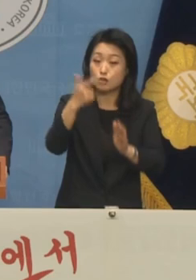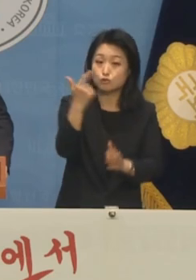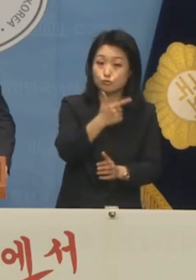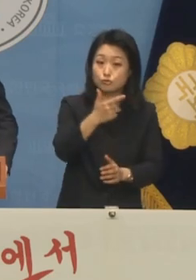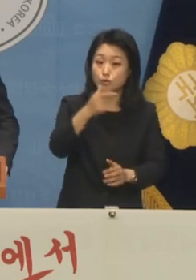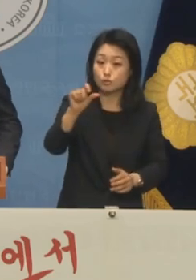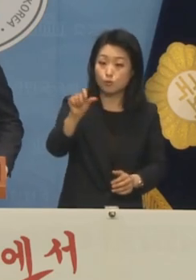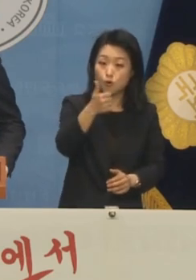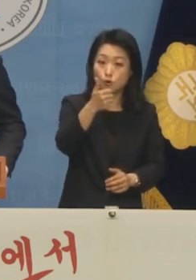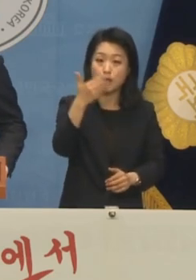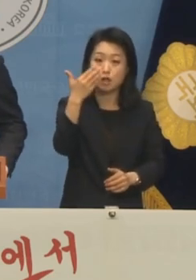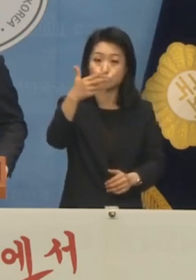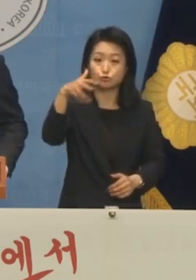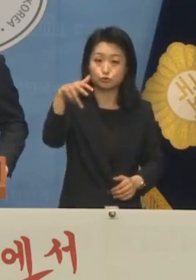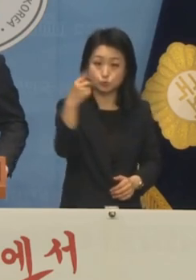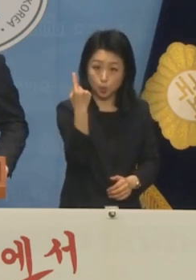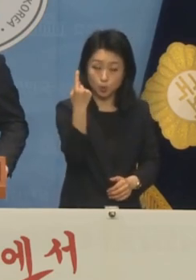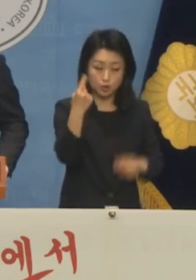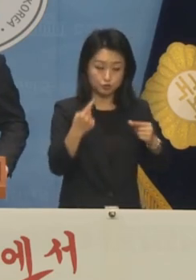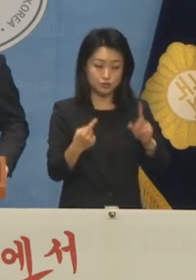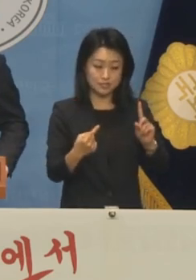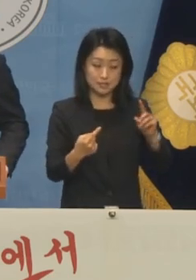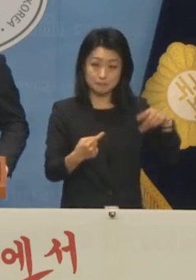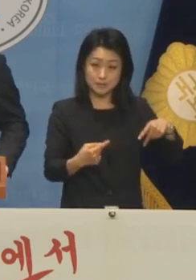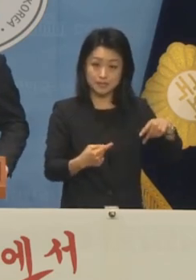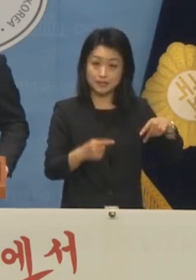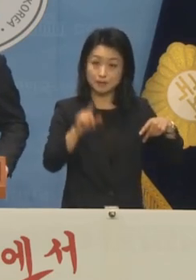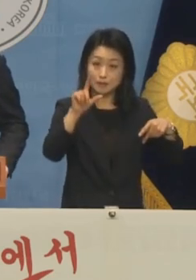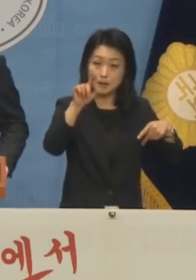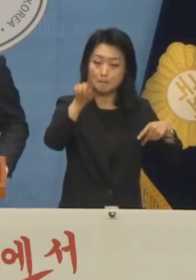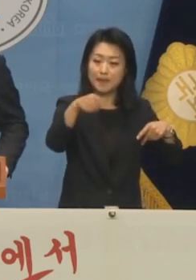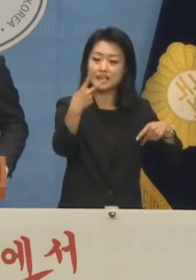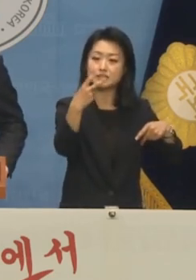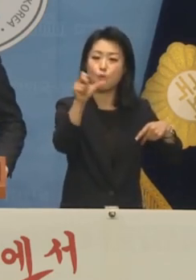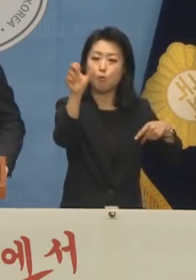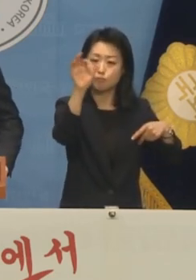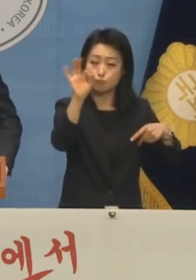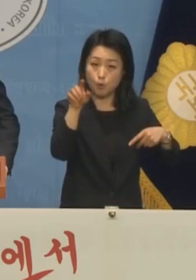6,509조 원, GDP 대비 125.9%가 됩니다.